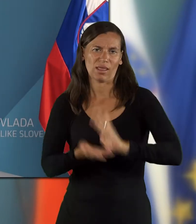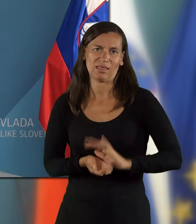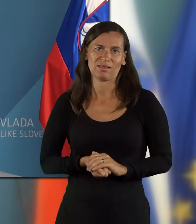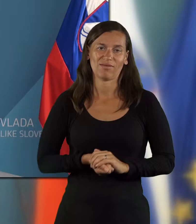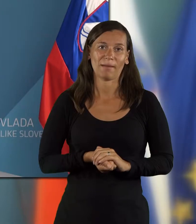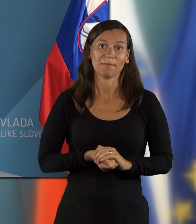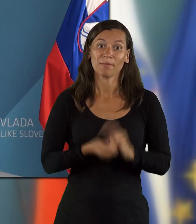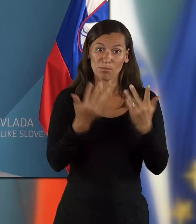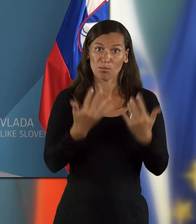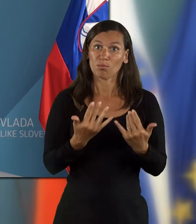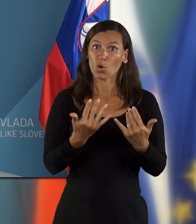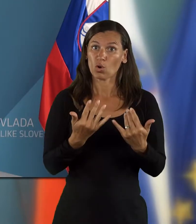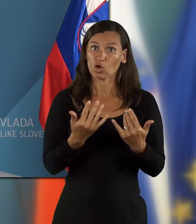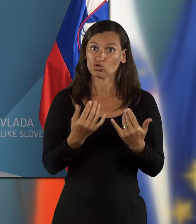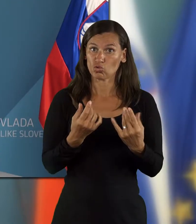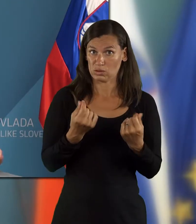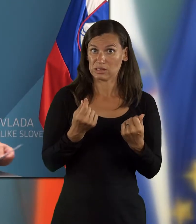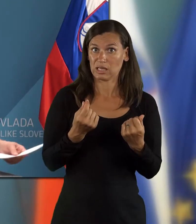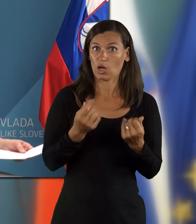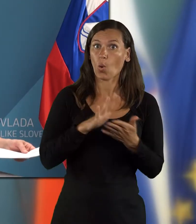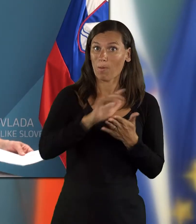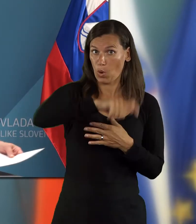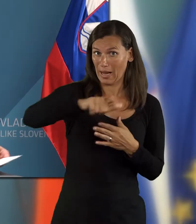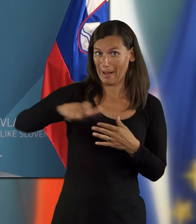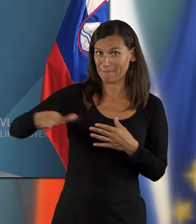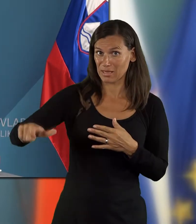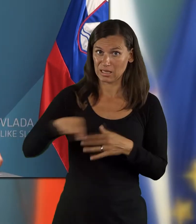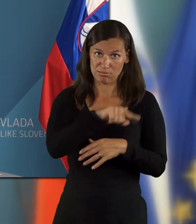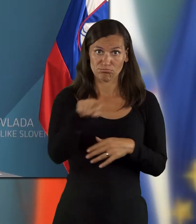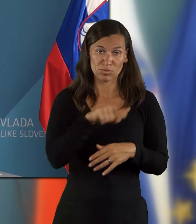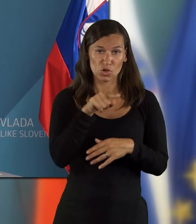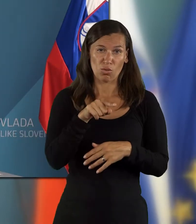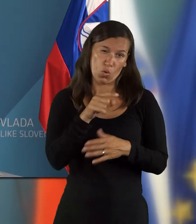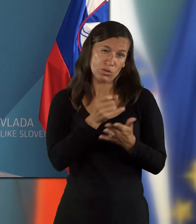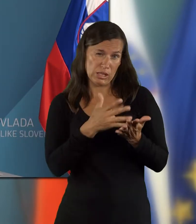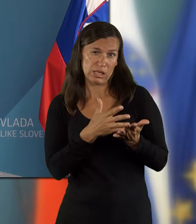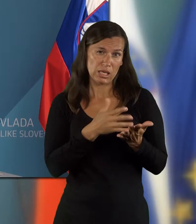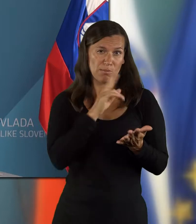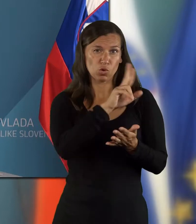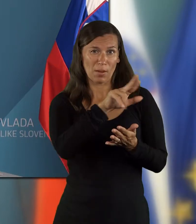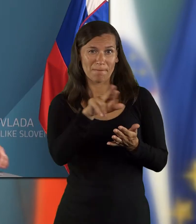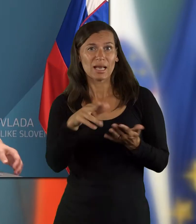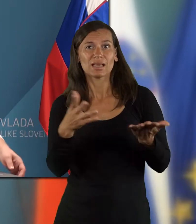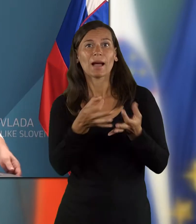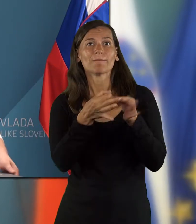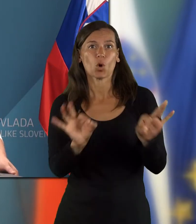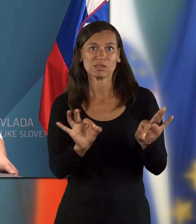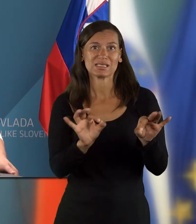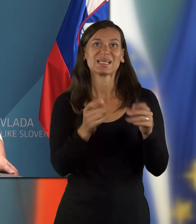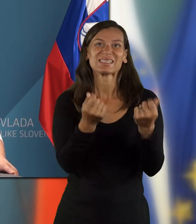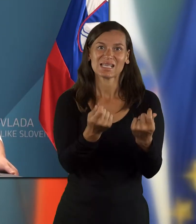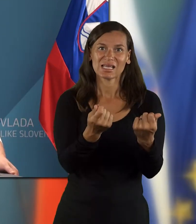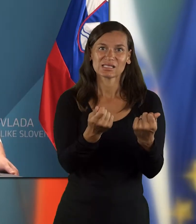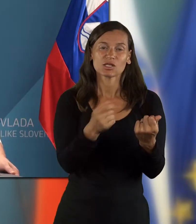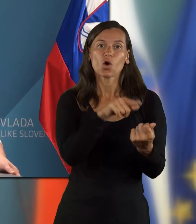Proračunski uporabniki, ki pa so ocenili, da bodo do konca leta imeli nekaj prostih sredstev,